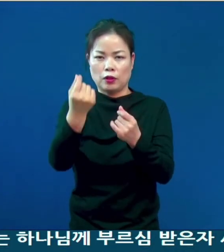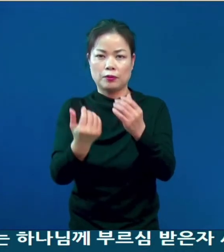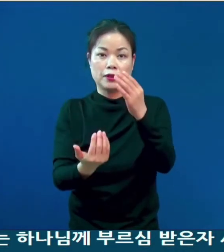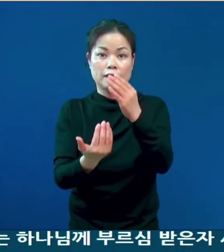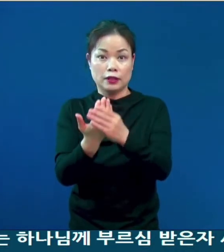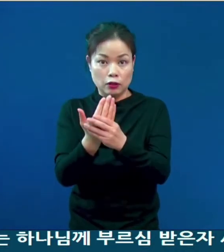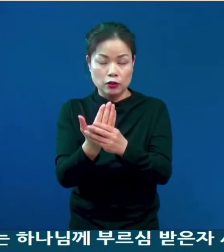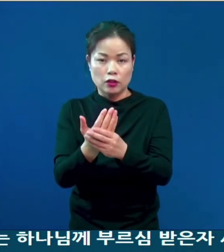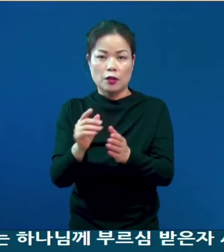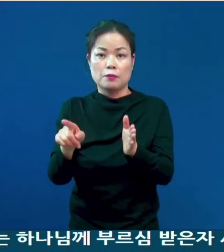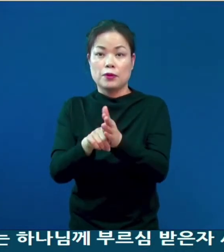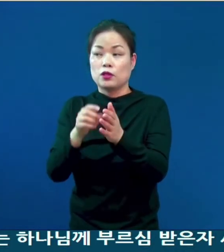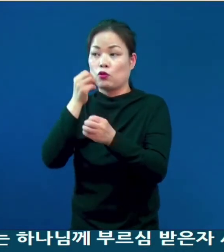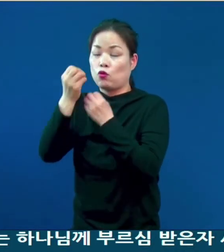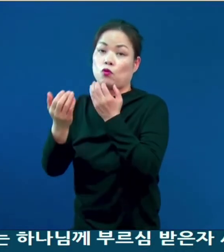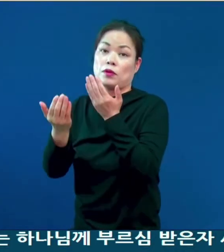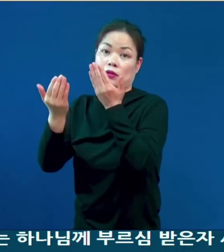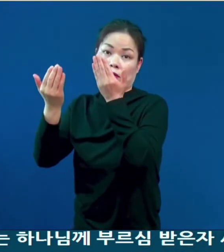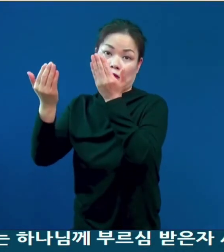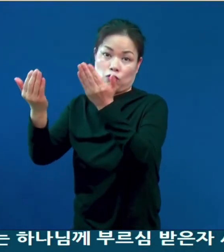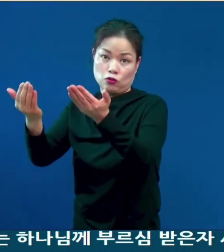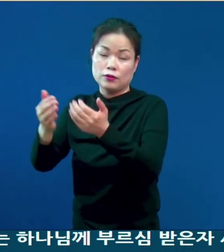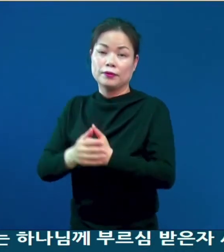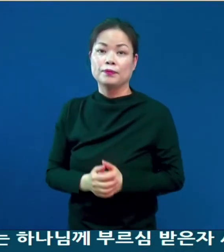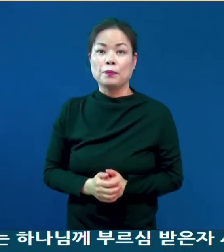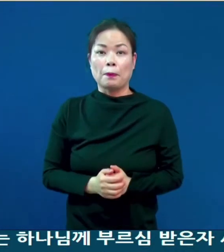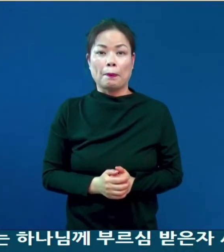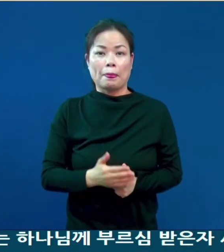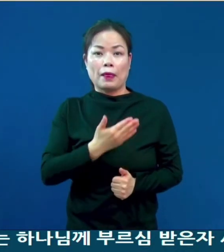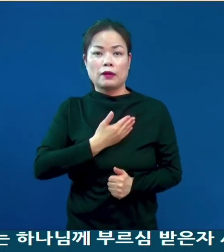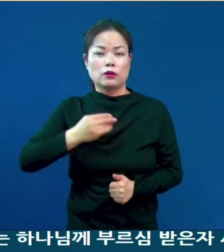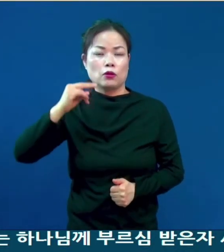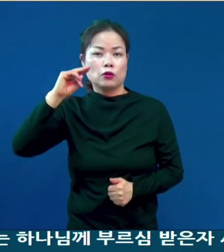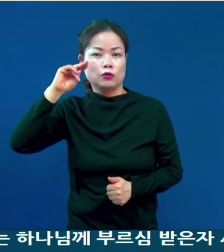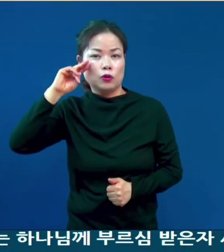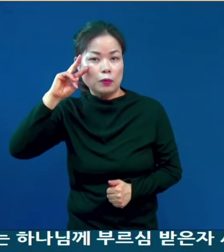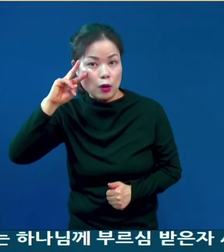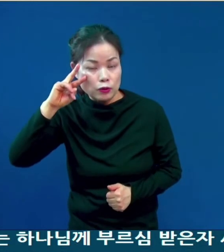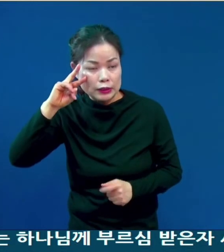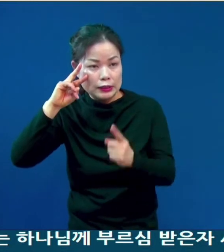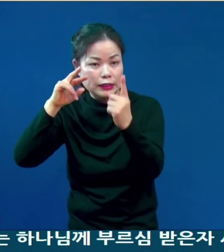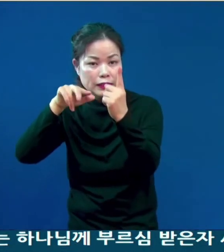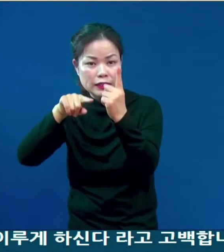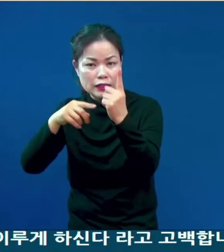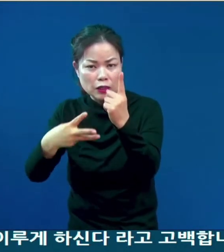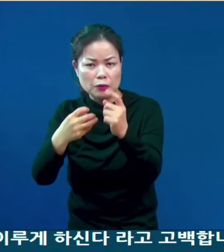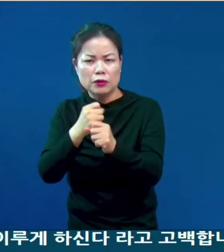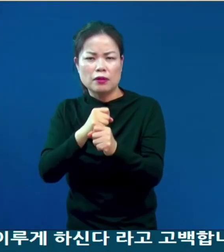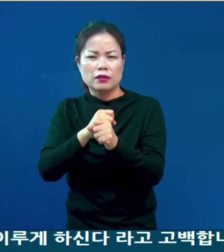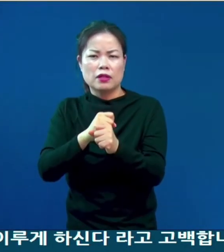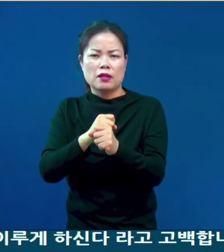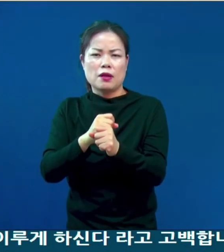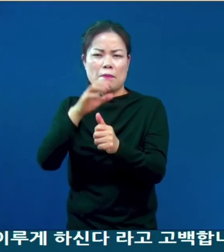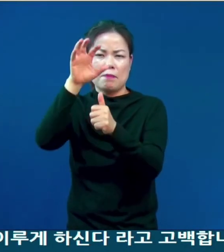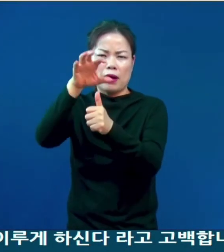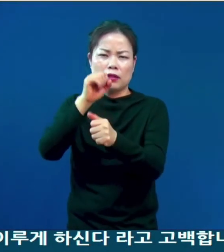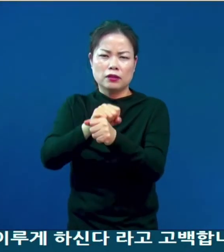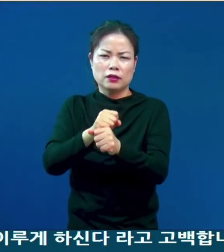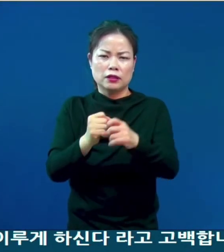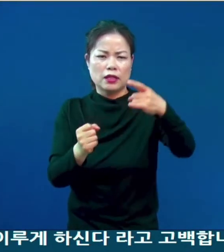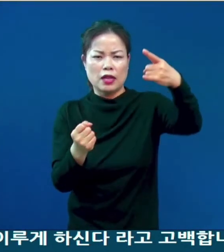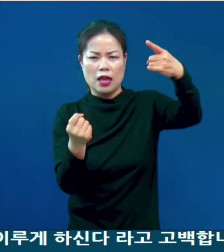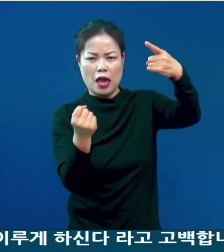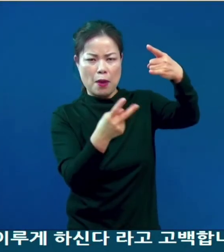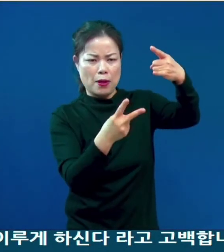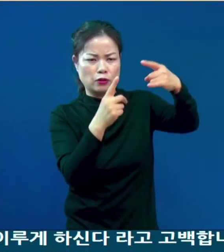고백을 올려드릴 수 있었기 때문입니다. 사도 바울은 에베소서 1장에서 환난과 박해와 핍박 가운데 있었던 에베소 교회